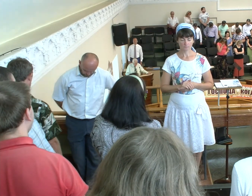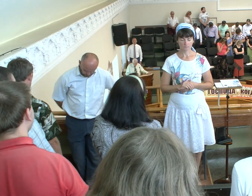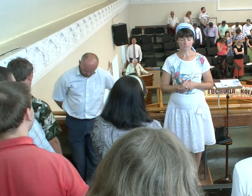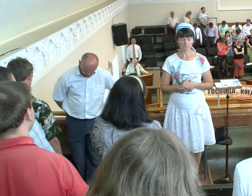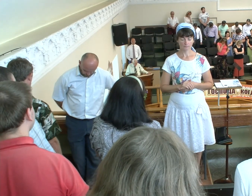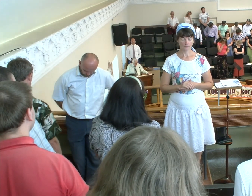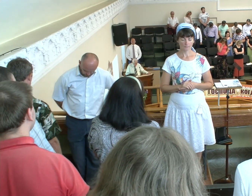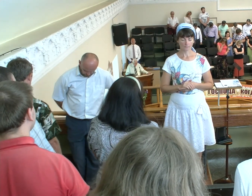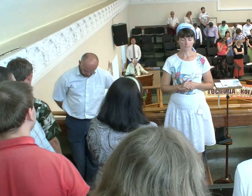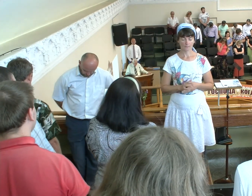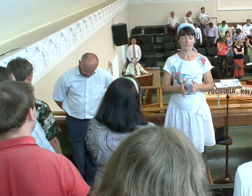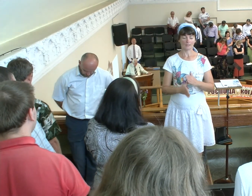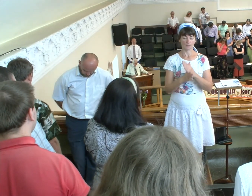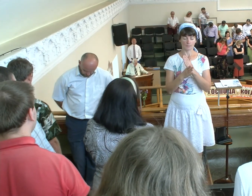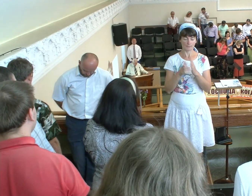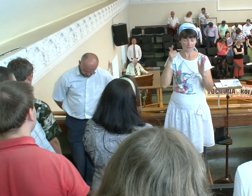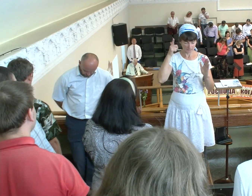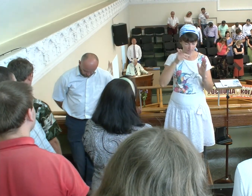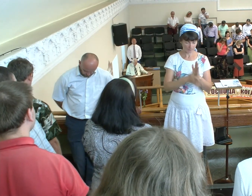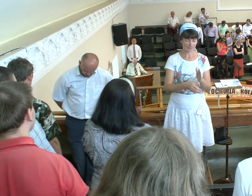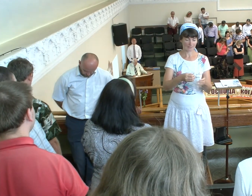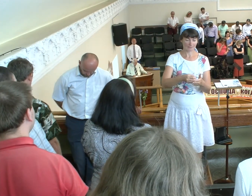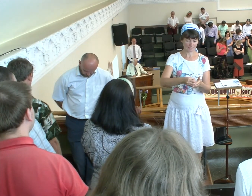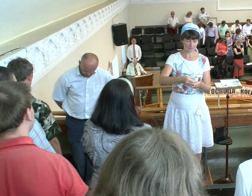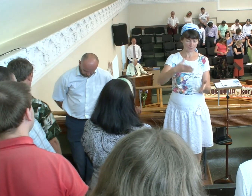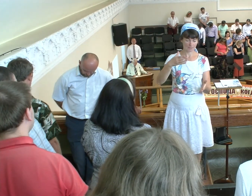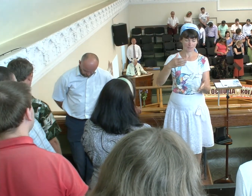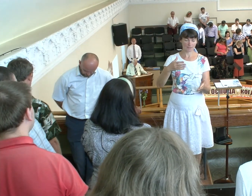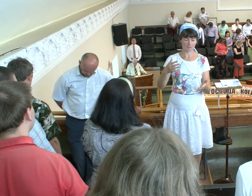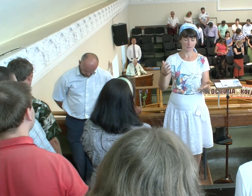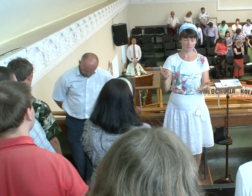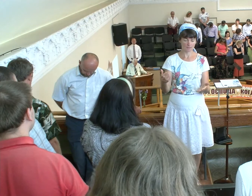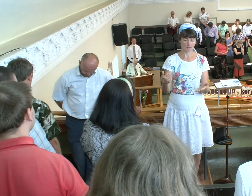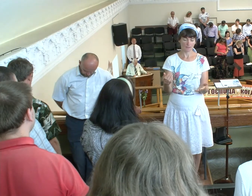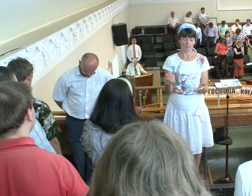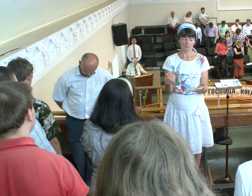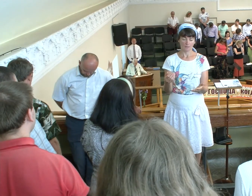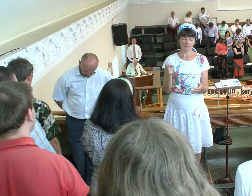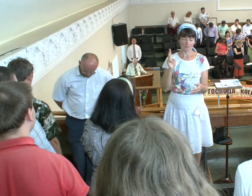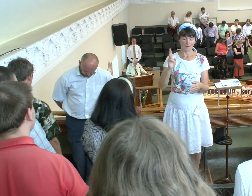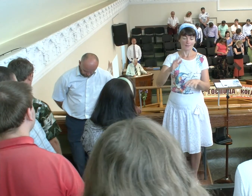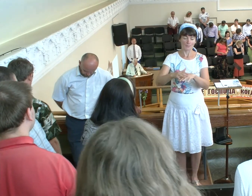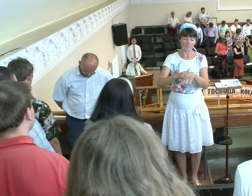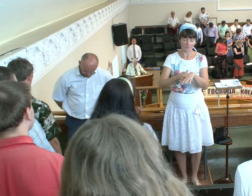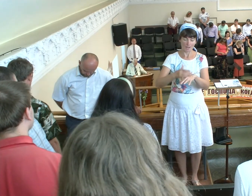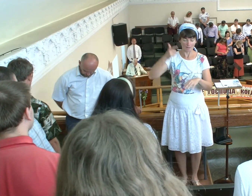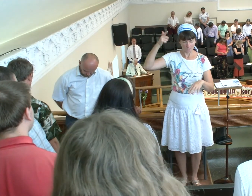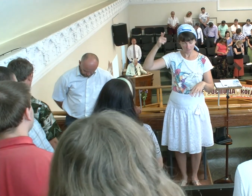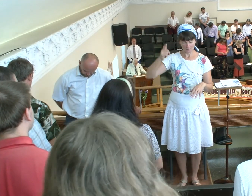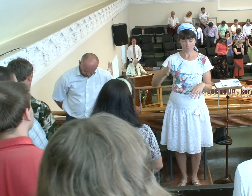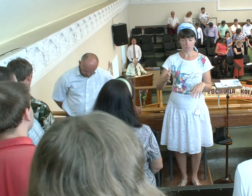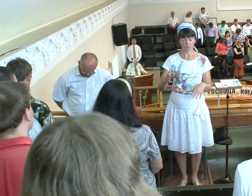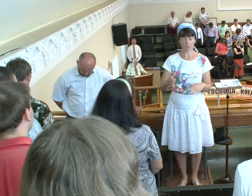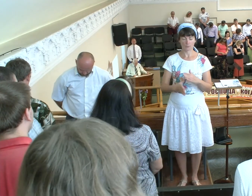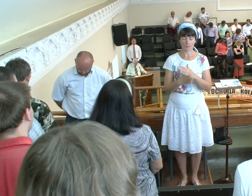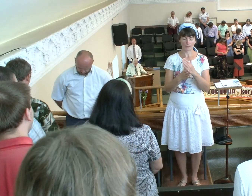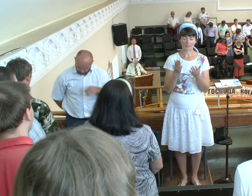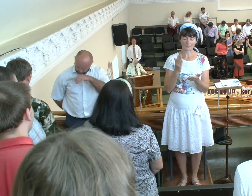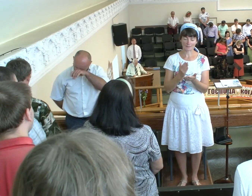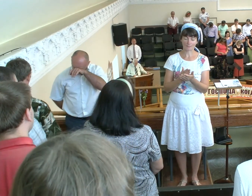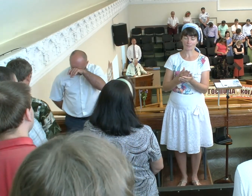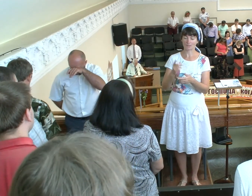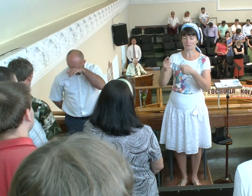приобретенное знание этой ценности. Помоги действительно вкусить и узнать, как благ Господь. Помоги иметь личное общение с